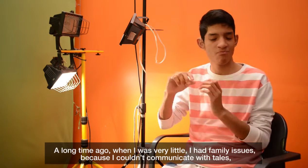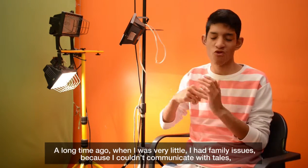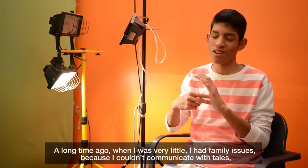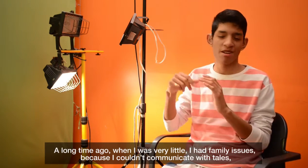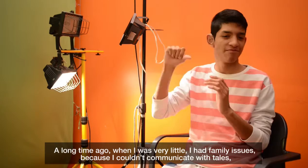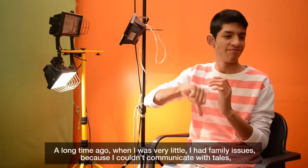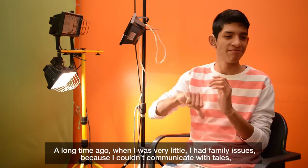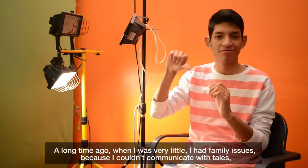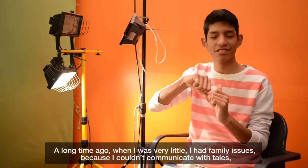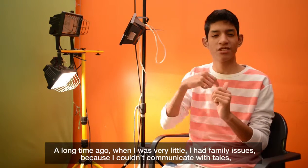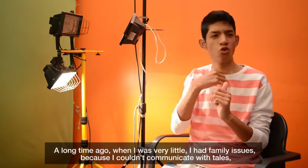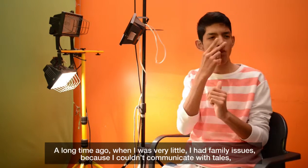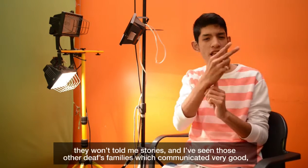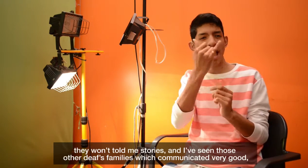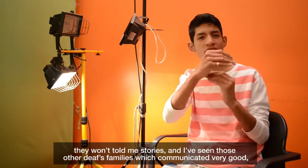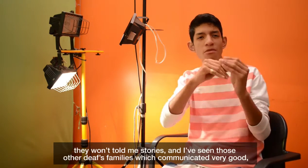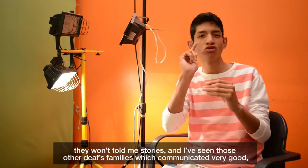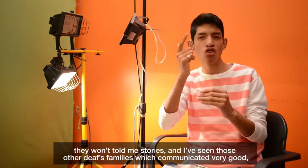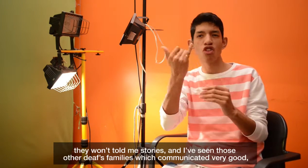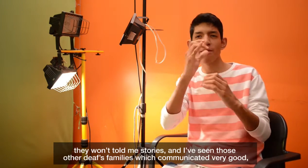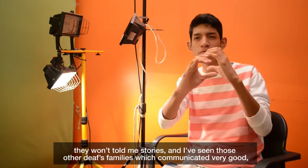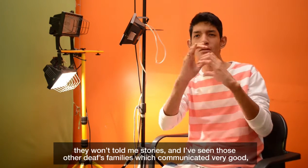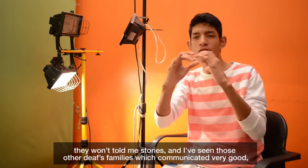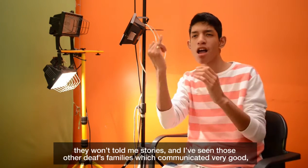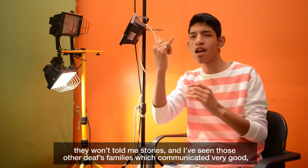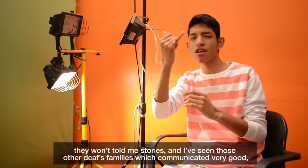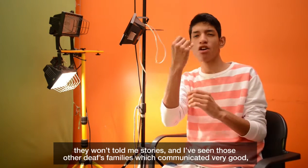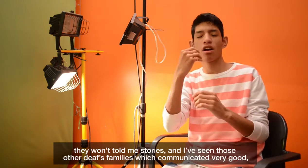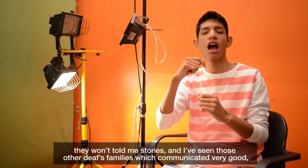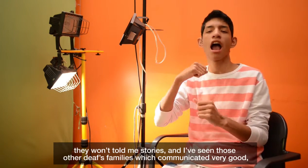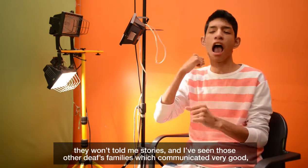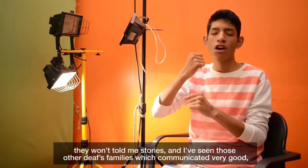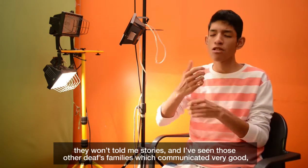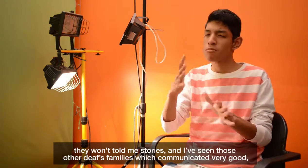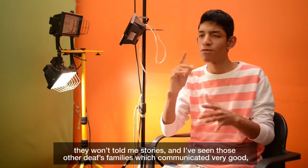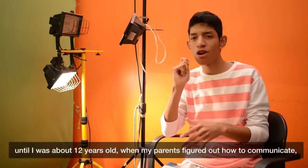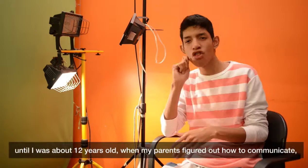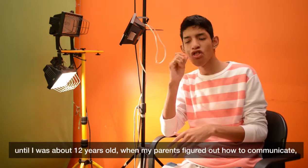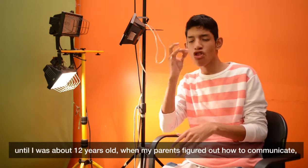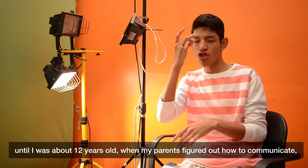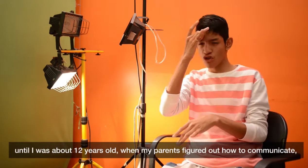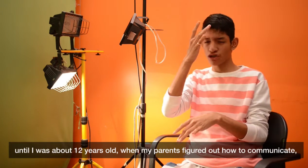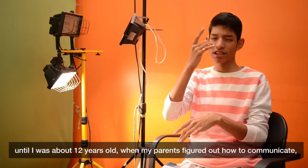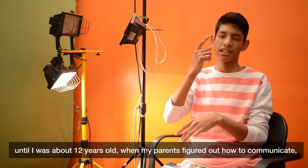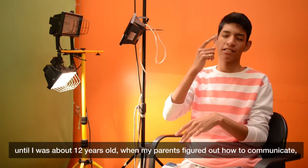cuentos no me podía comunicar, no me contaban cuentos. Yo veía que había familias de sordos que se comunicaban muy bien, hasta más o menos a los